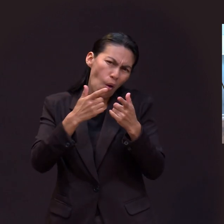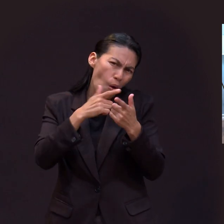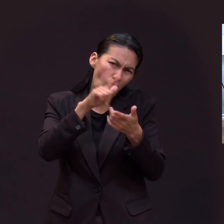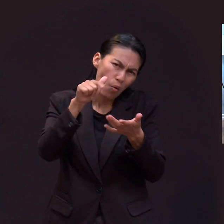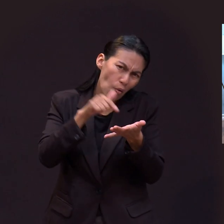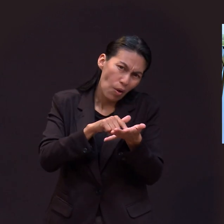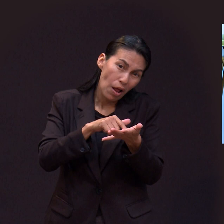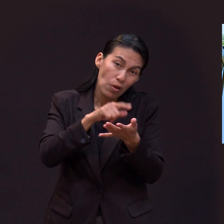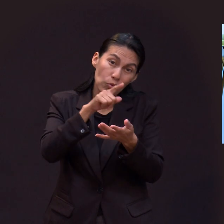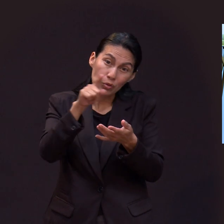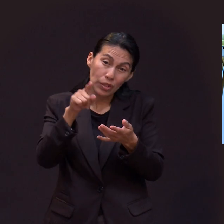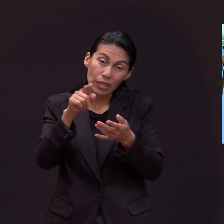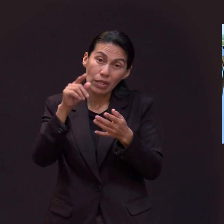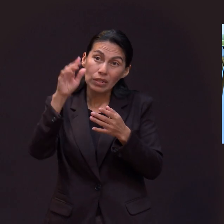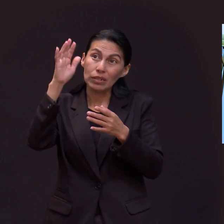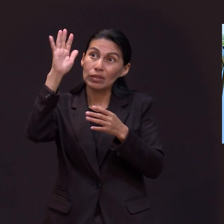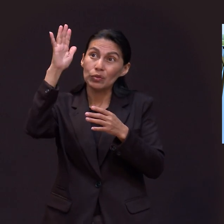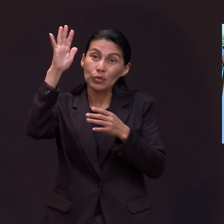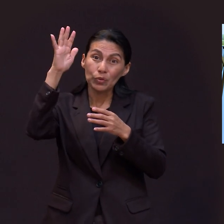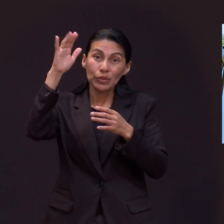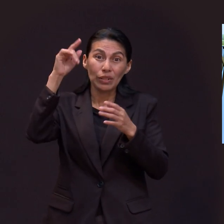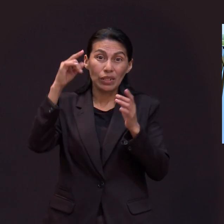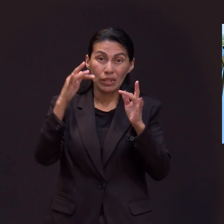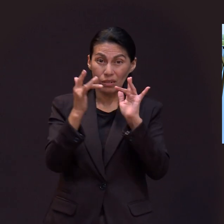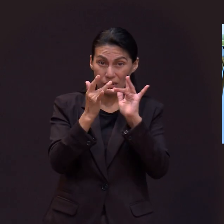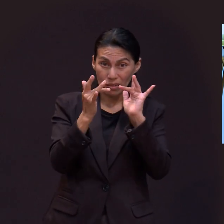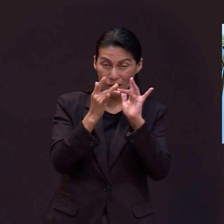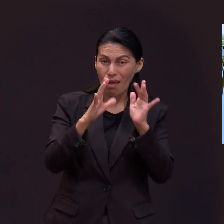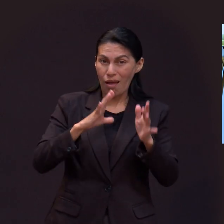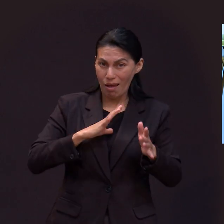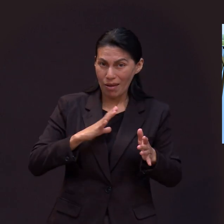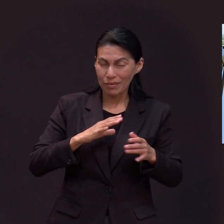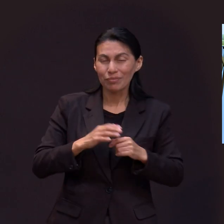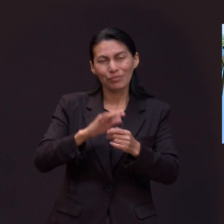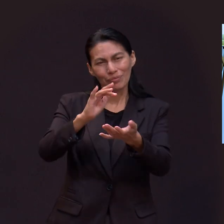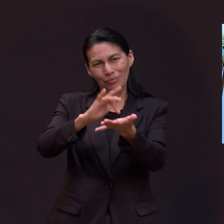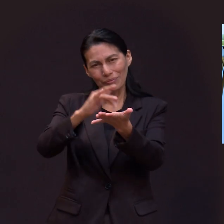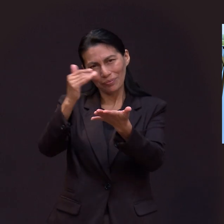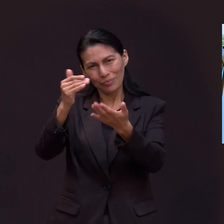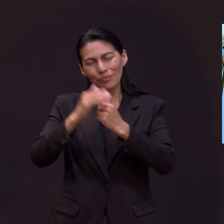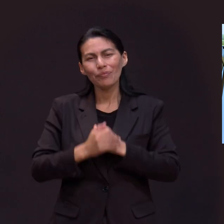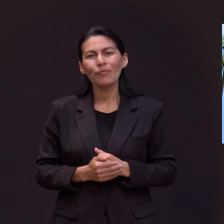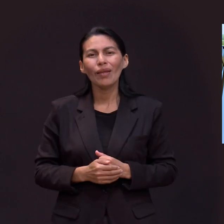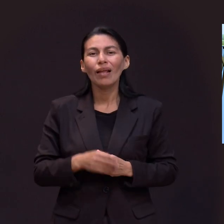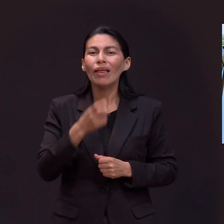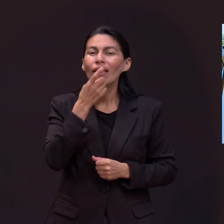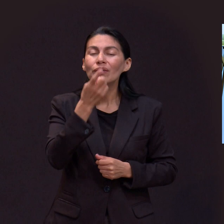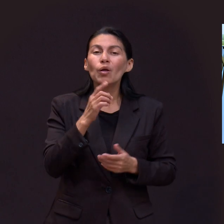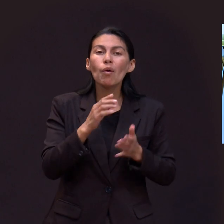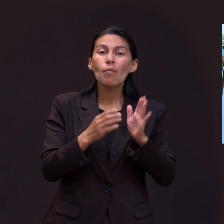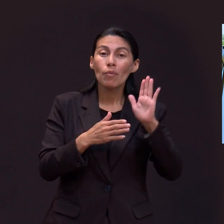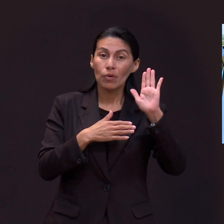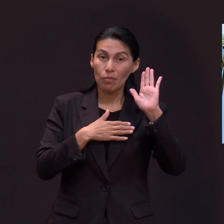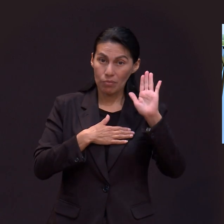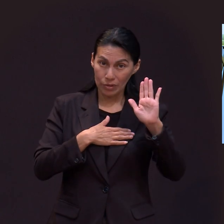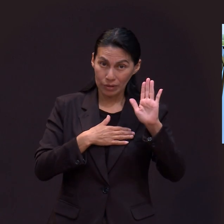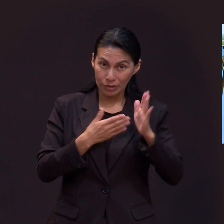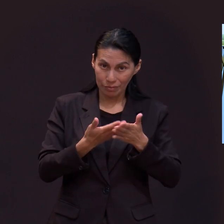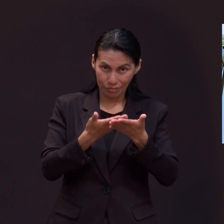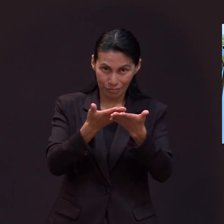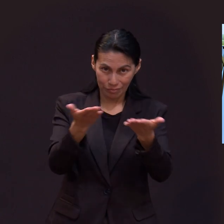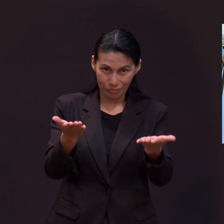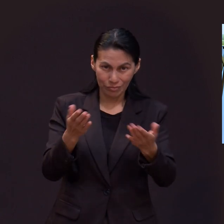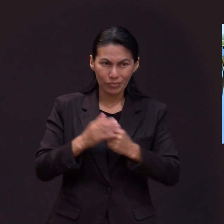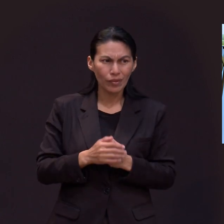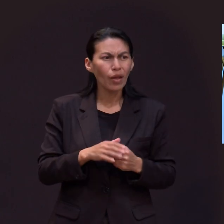lugar donde la señal llegue hasta ustedes agradecemos y les dejamos con una promesa para